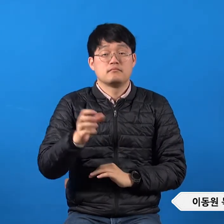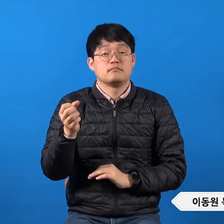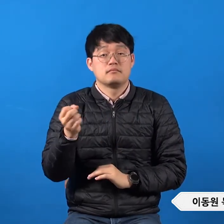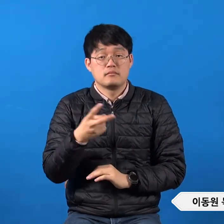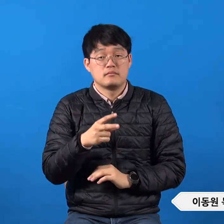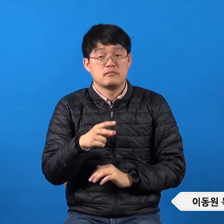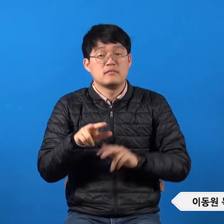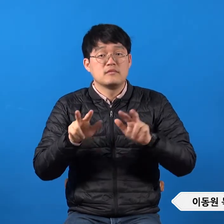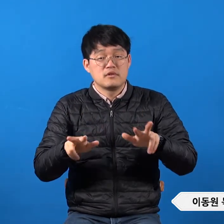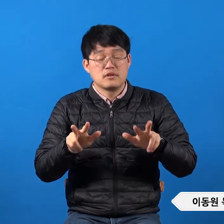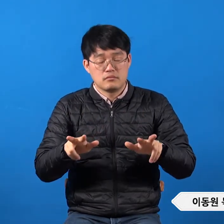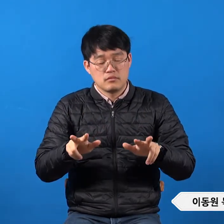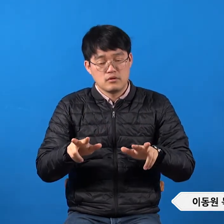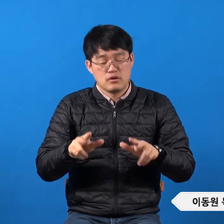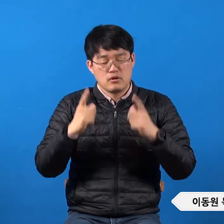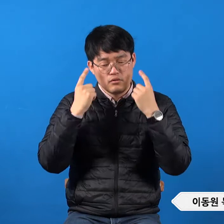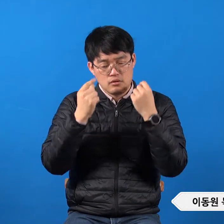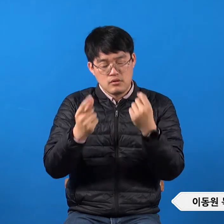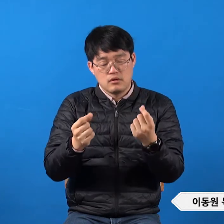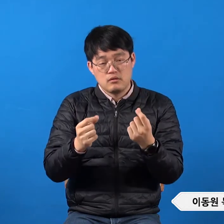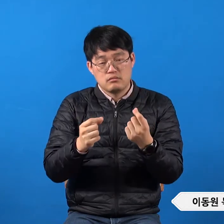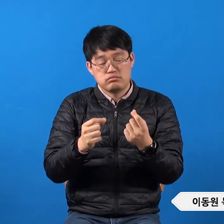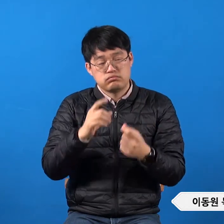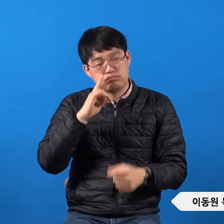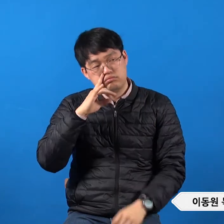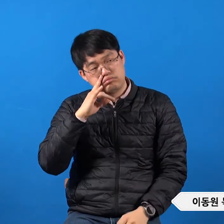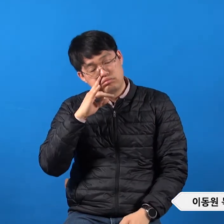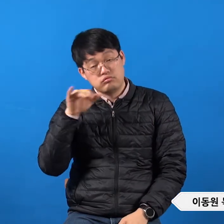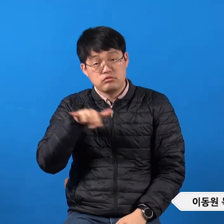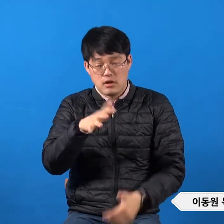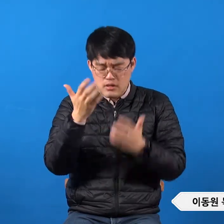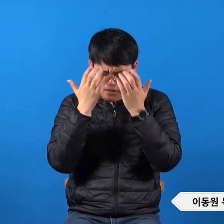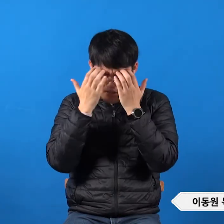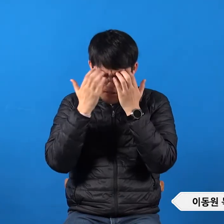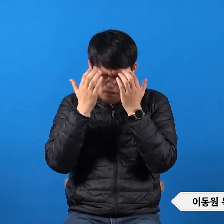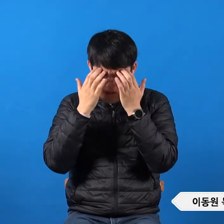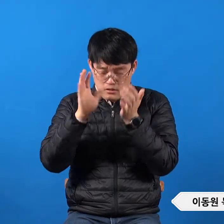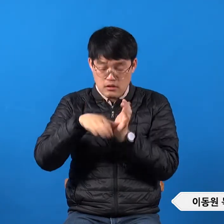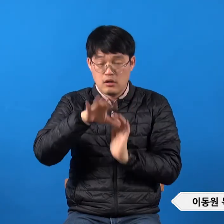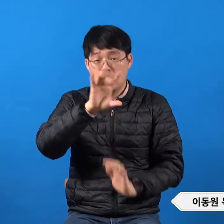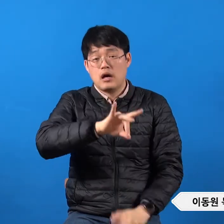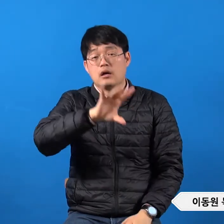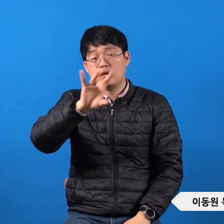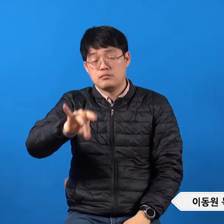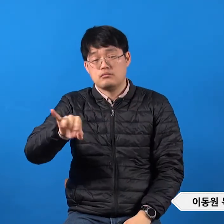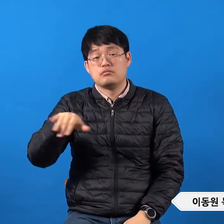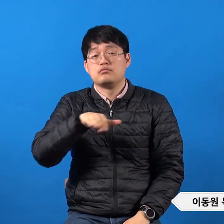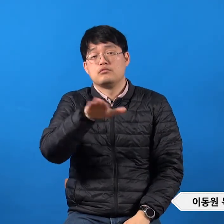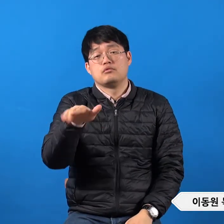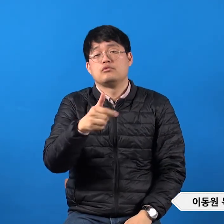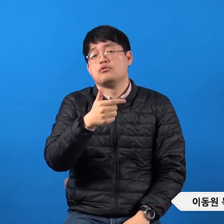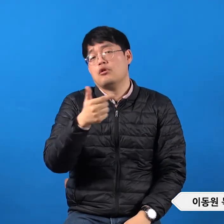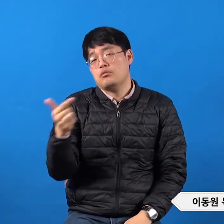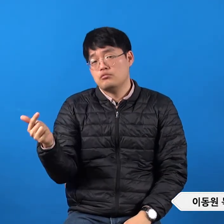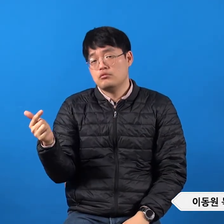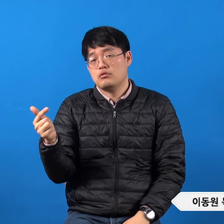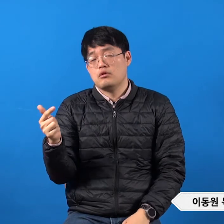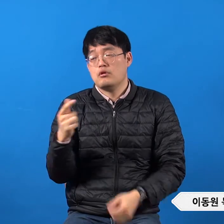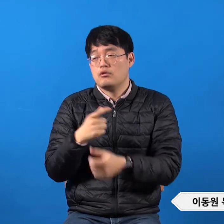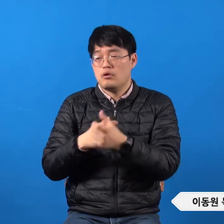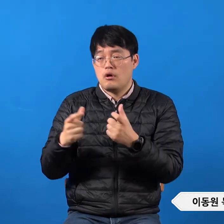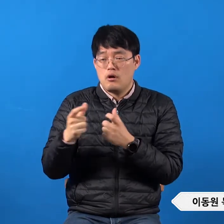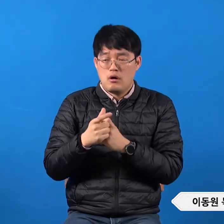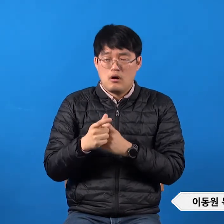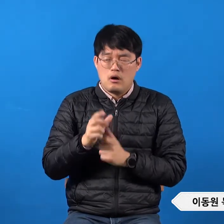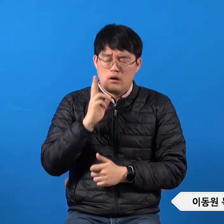그렇지만 아직도 질문은 남습니다. 우리가 고난을 받을 때 종종 우리를 아프게 하는 우리보다